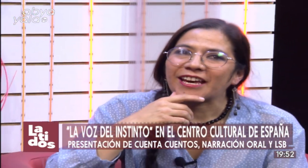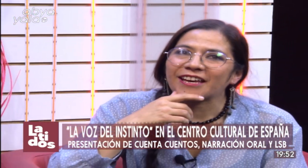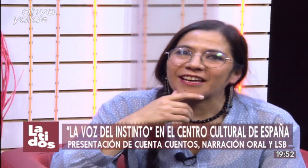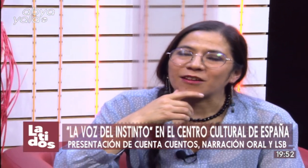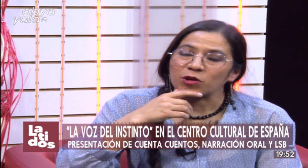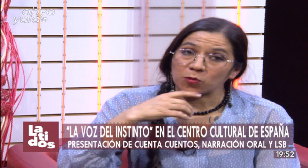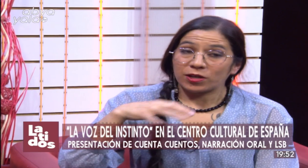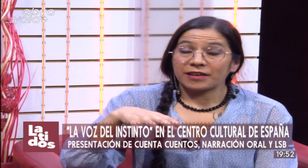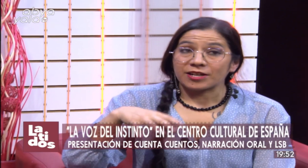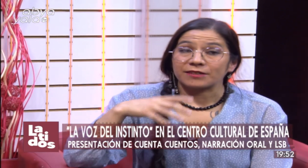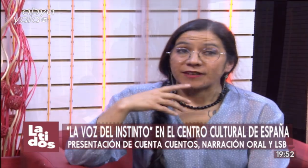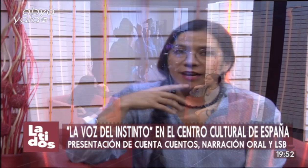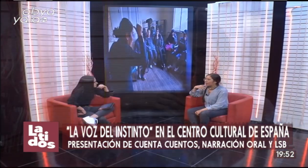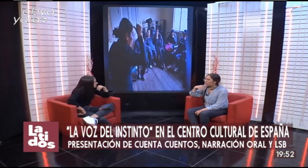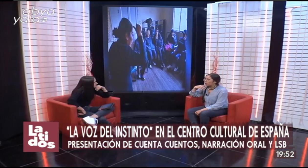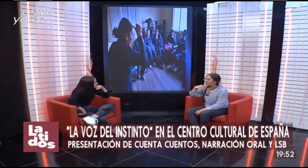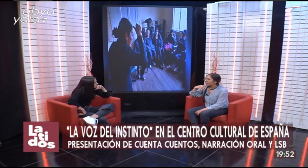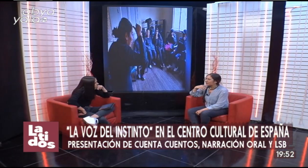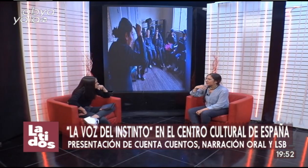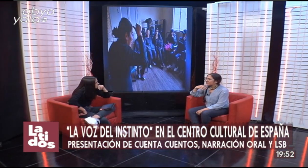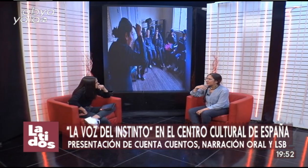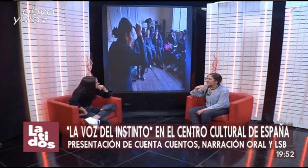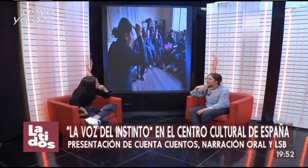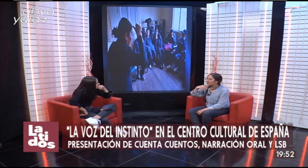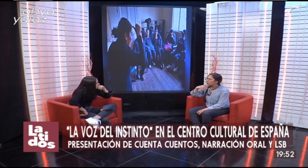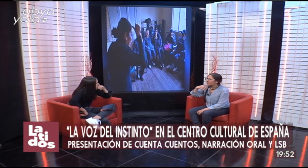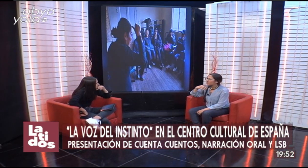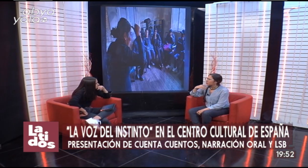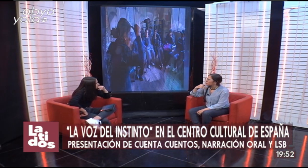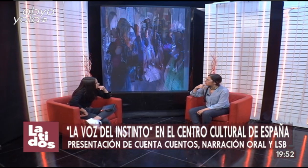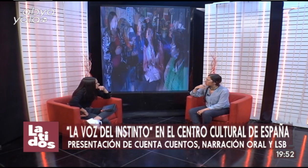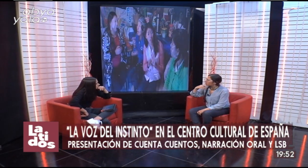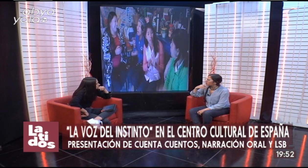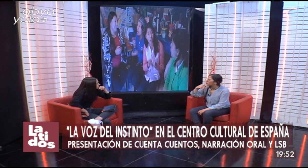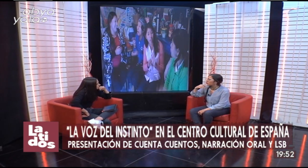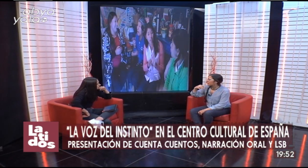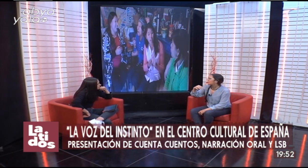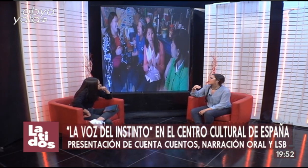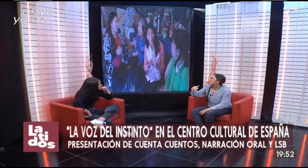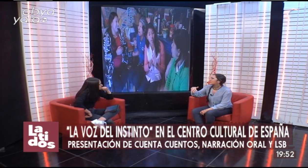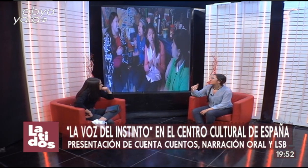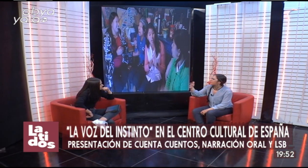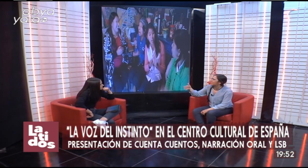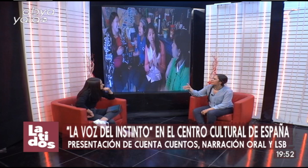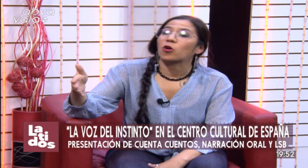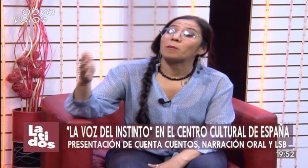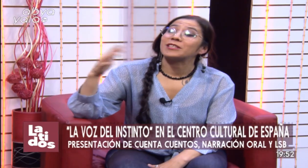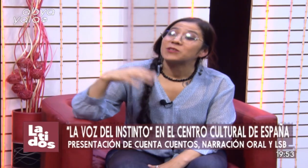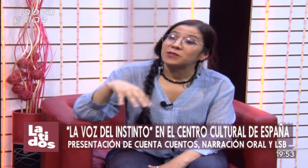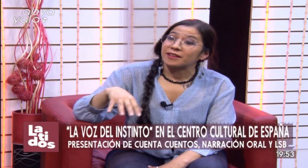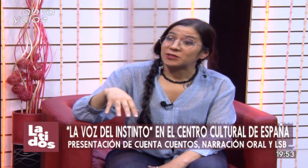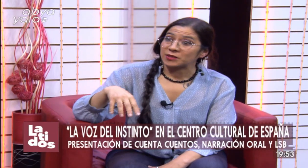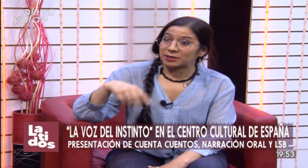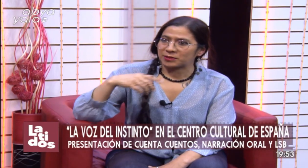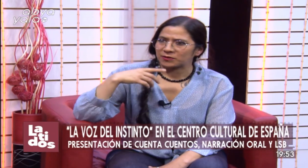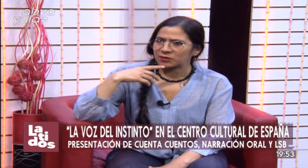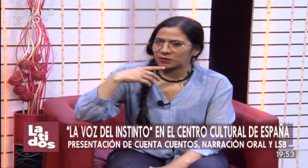bueno, Bolivia ha ratificado una ley que es 4024, si no me equivoco, que ratifica la Convención de Derechos de las Personas con